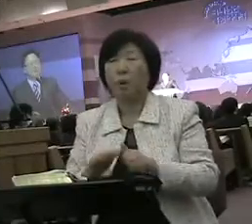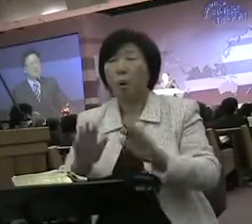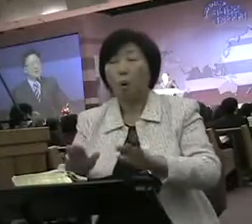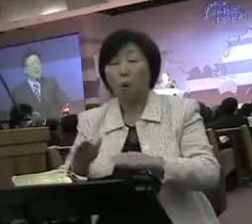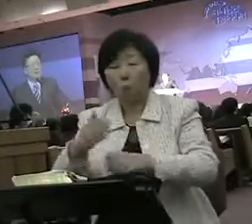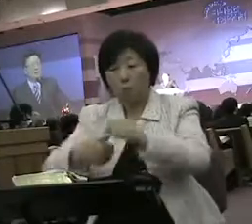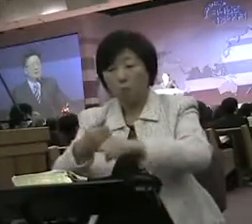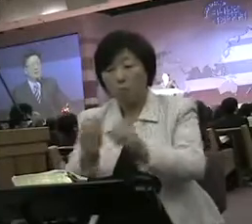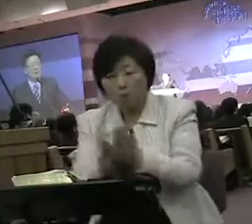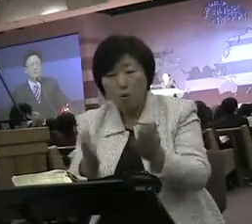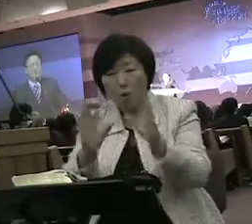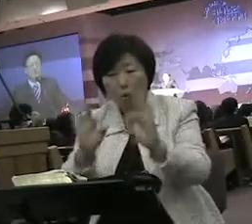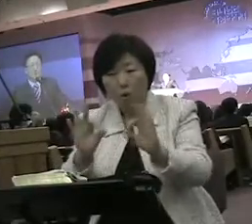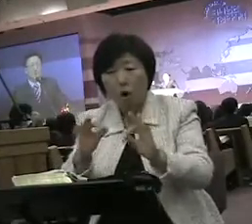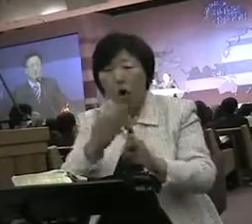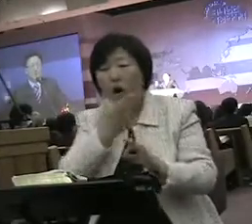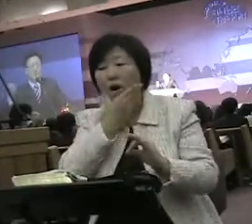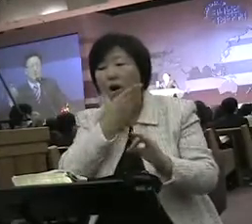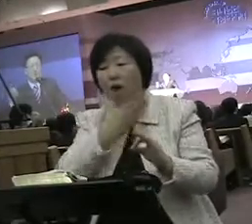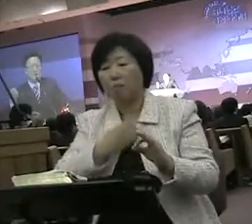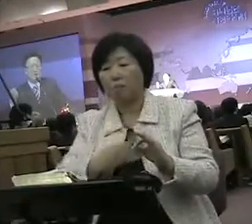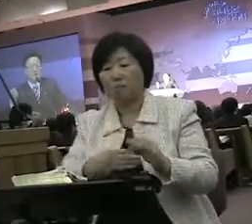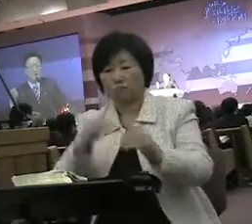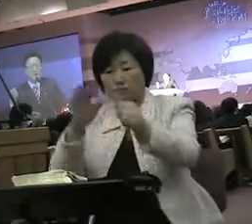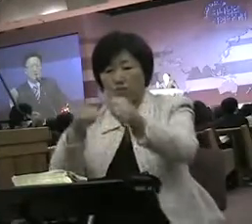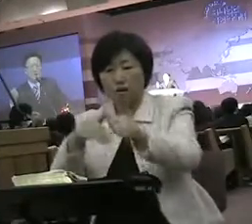오늘 본문을 보니까 하나님께서 아브라함을 부르셔요.